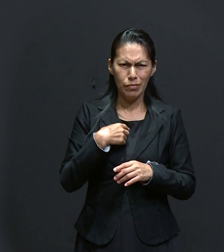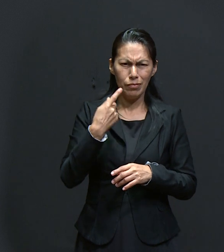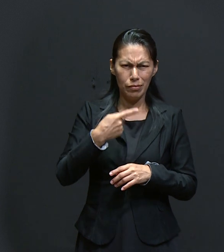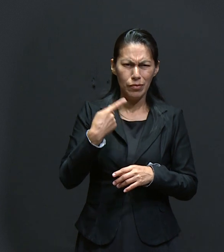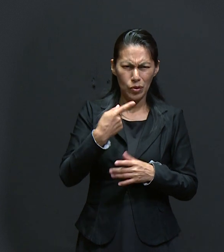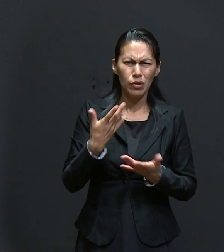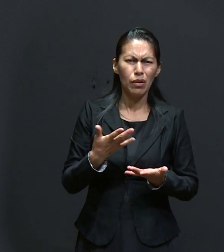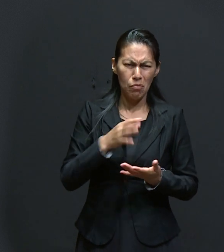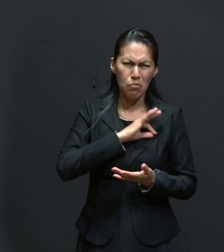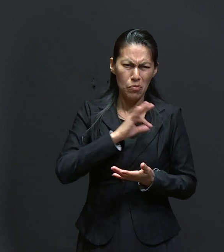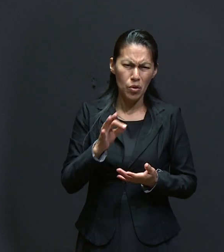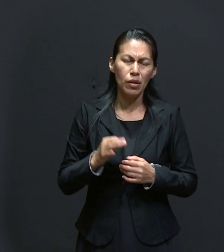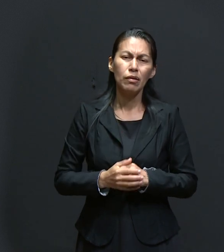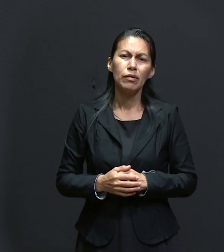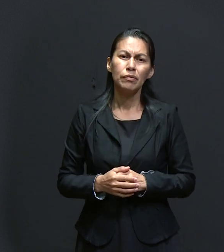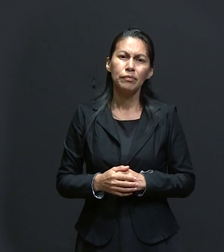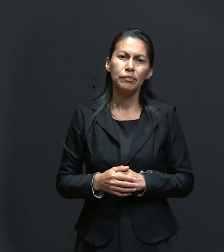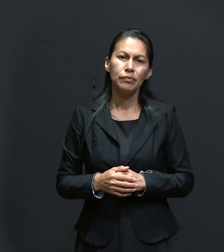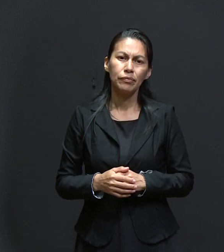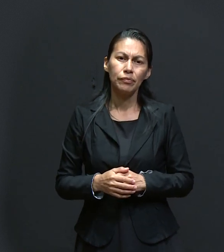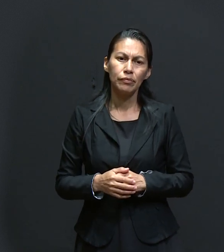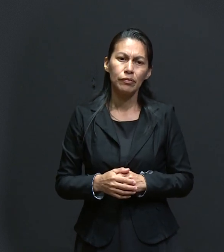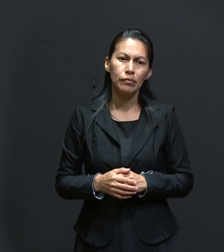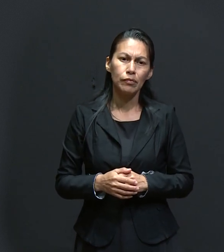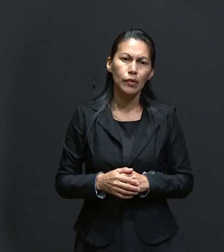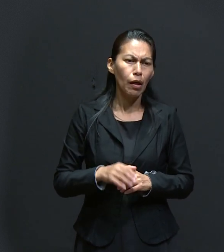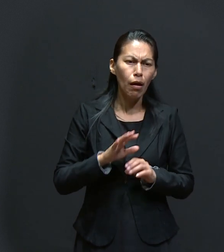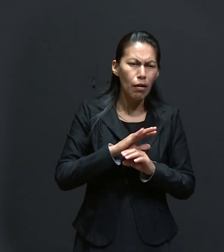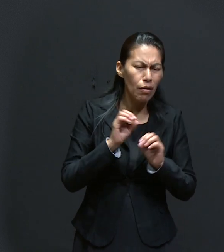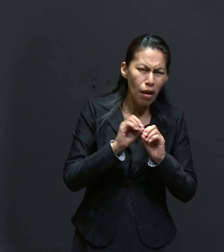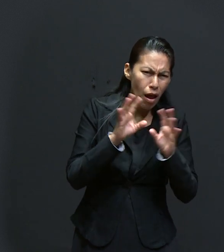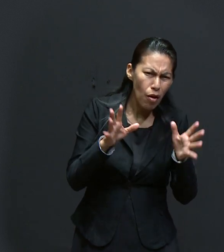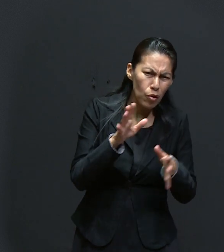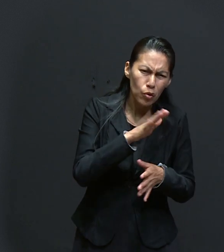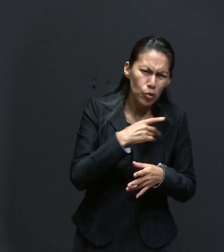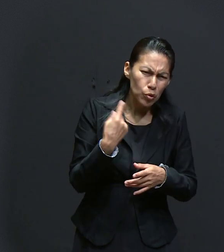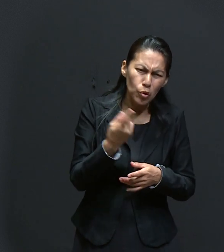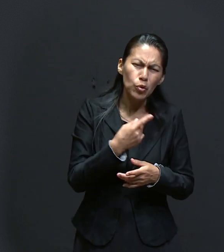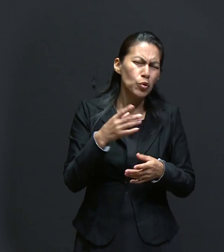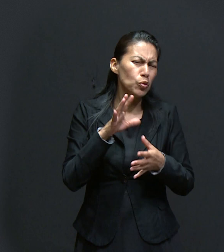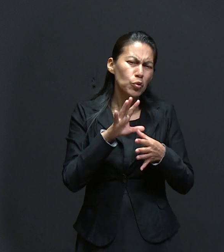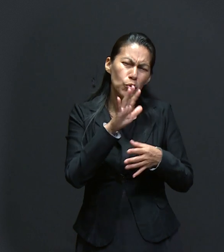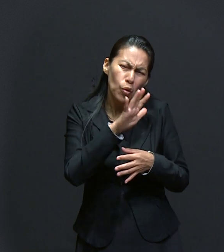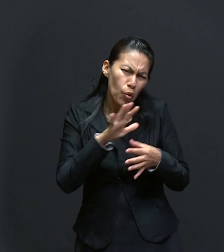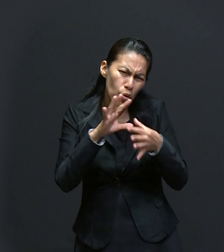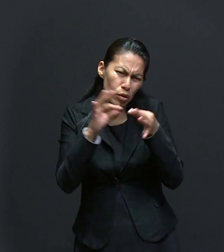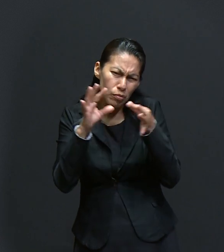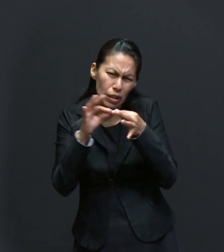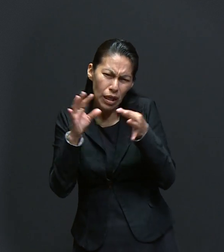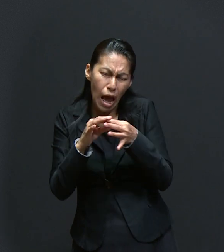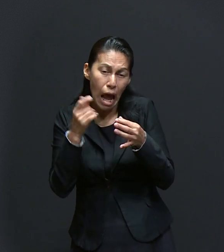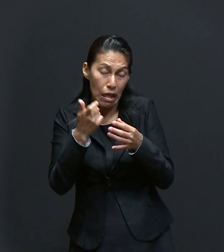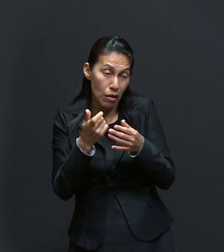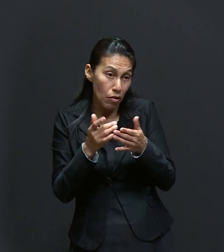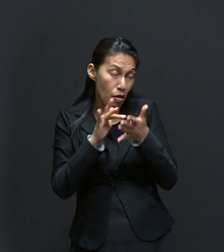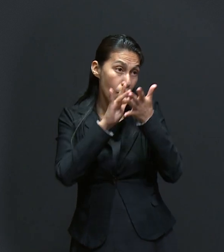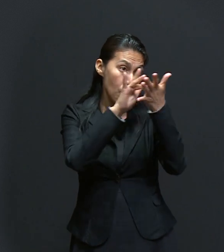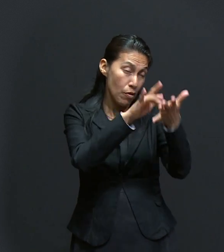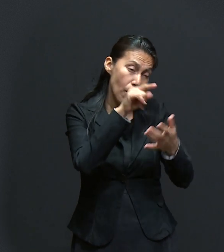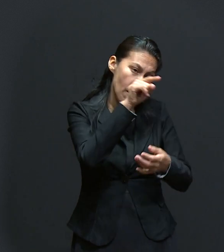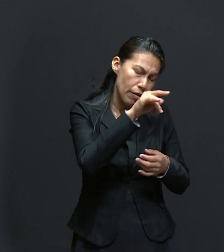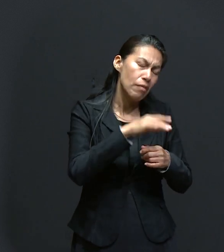esa manera podemos aclarar y canalizar pues la ayuda de todos hacia estos